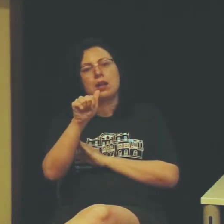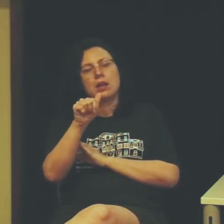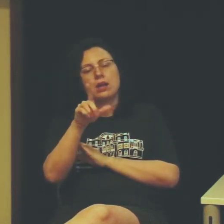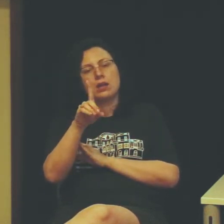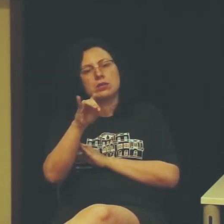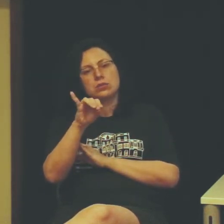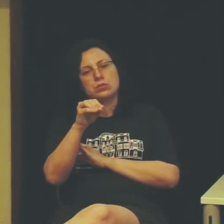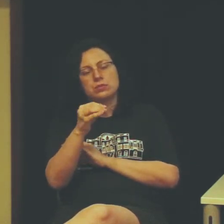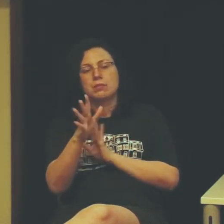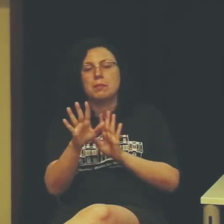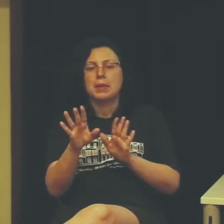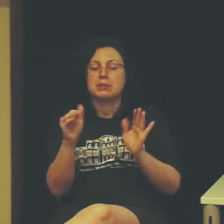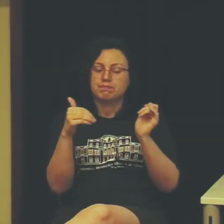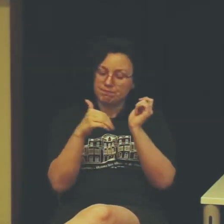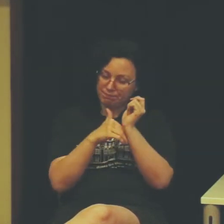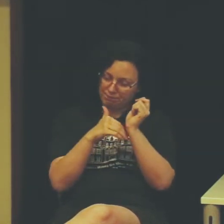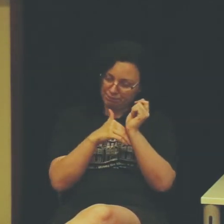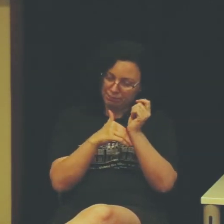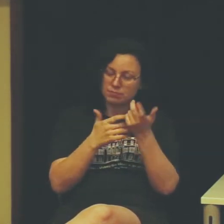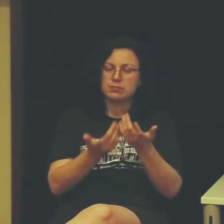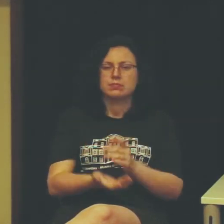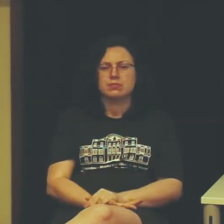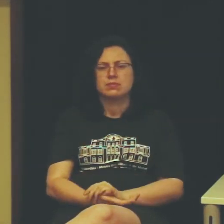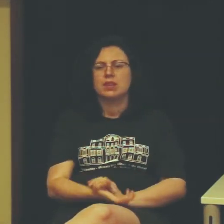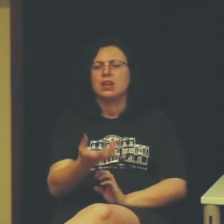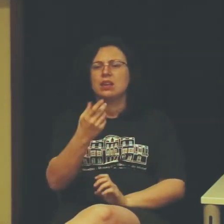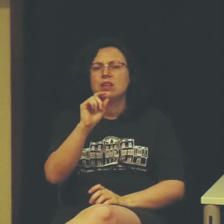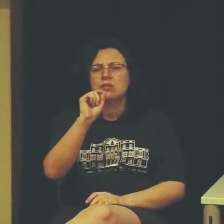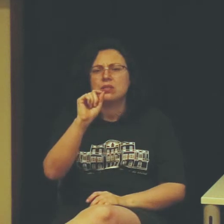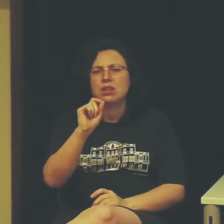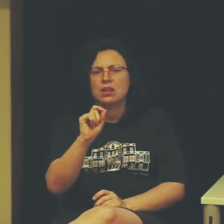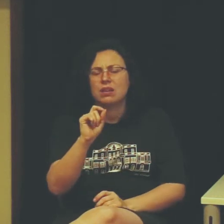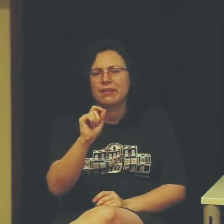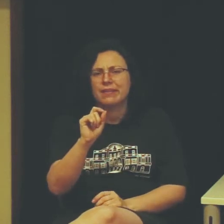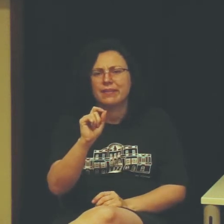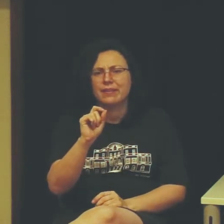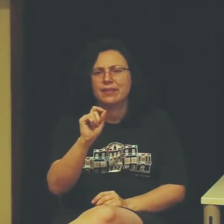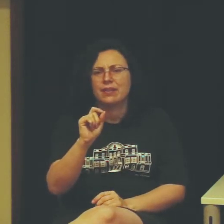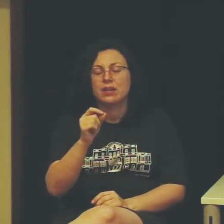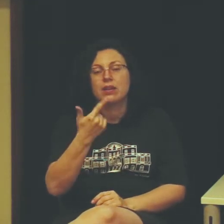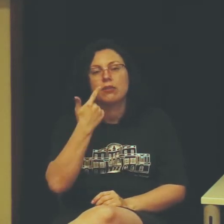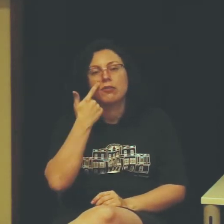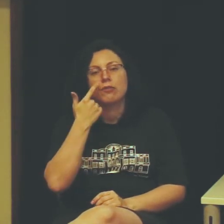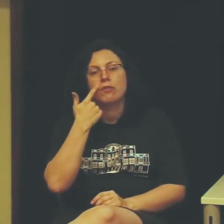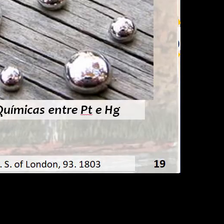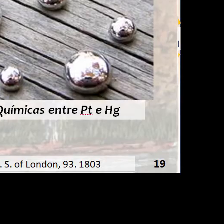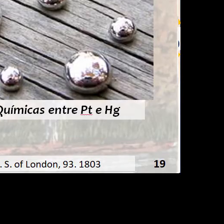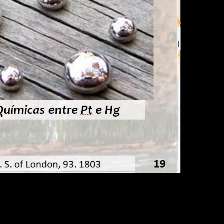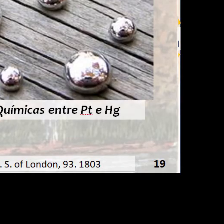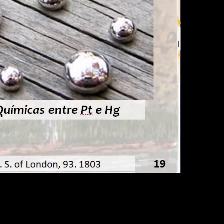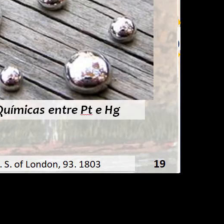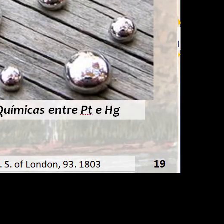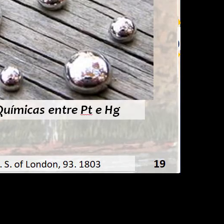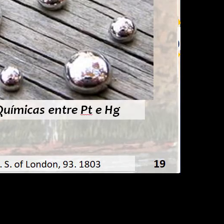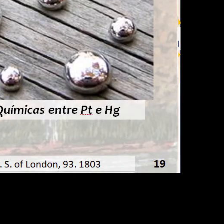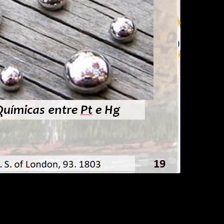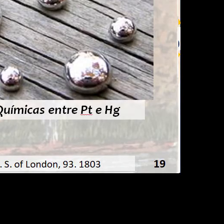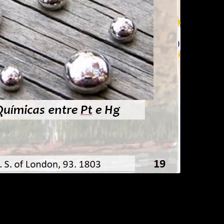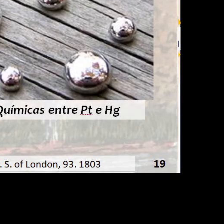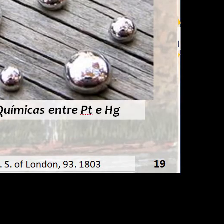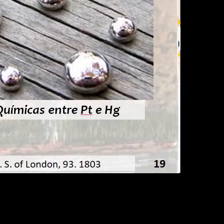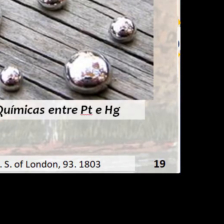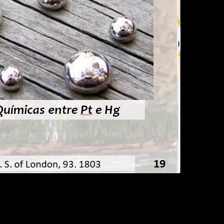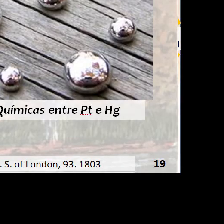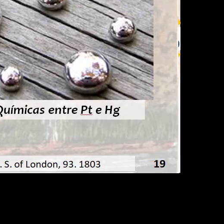essa publicação de uma forma anônima. O que ele queria? Na verdade, ele queria ver a competência, na época, de outros cientistas